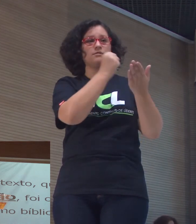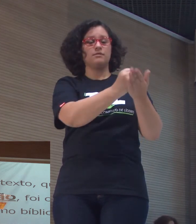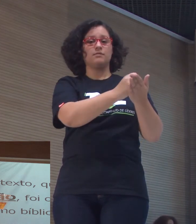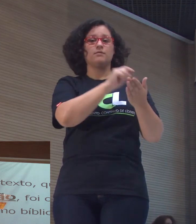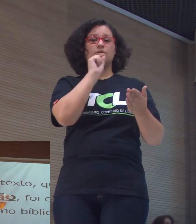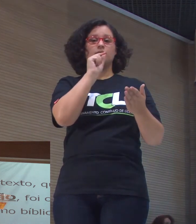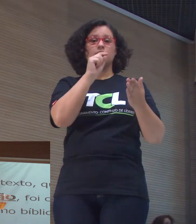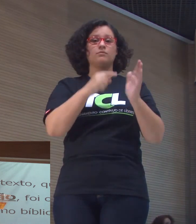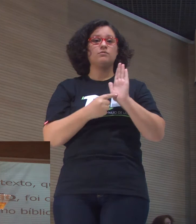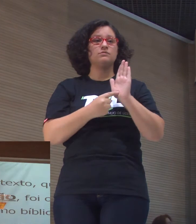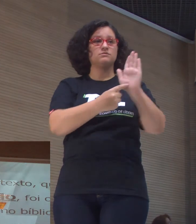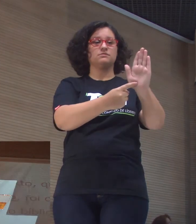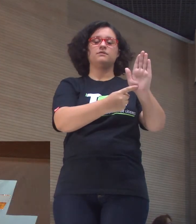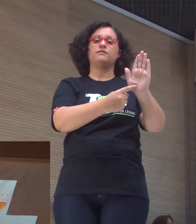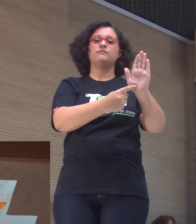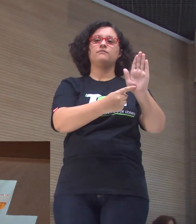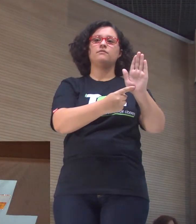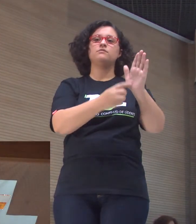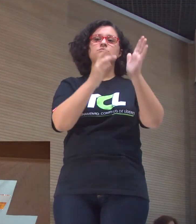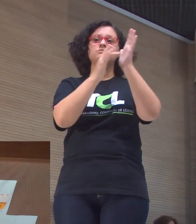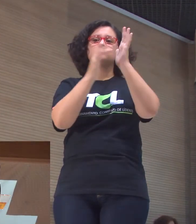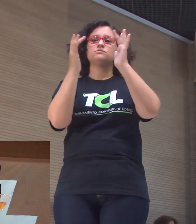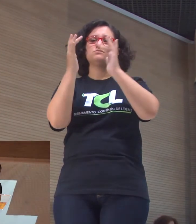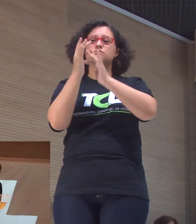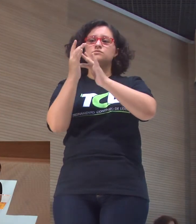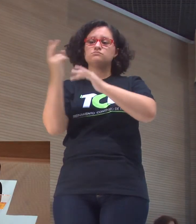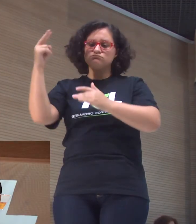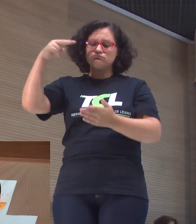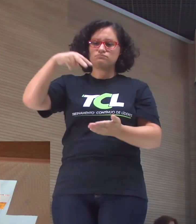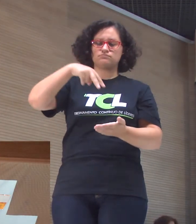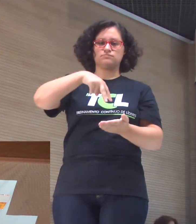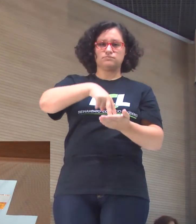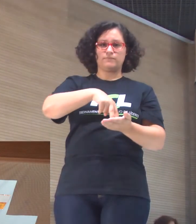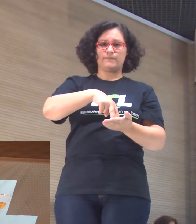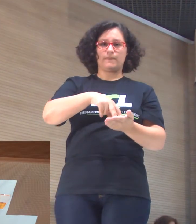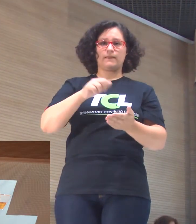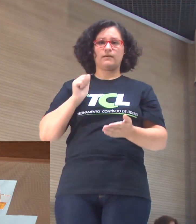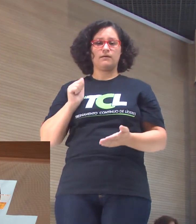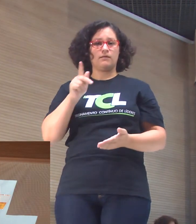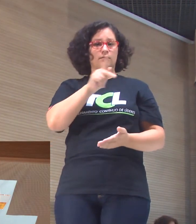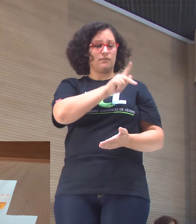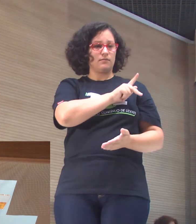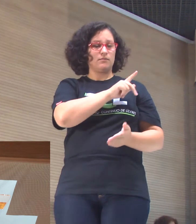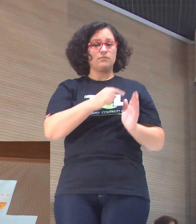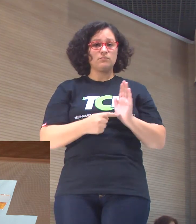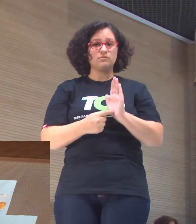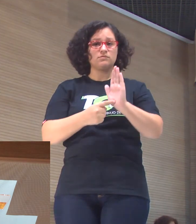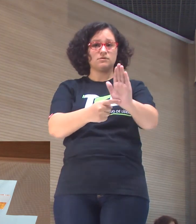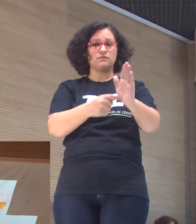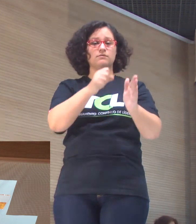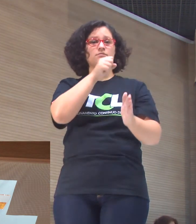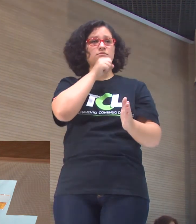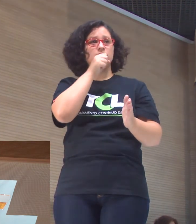viria. Eles comunicavam então o ensino do Novo Testamento. Esse era o ensino dele, ou seja,